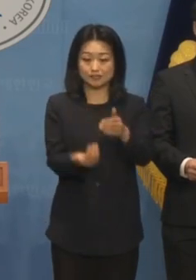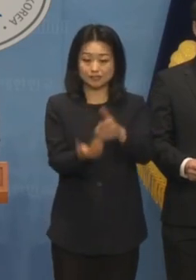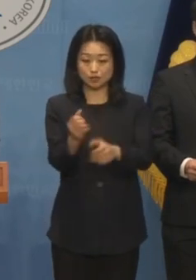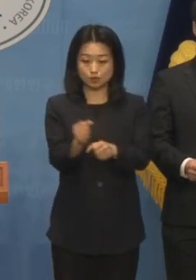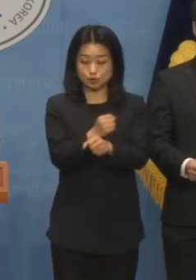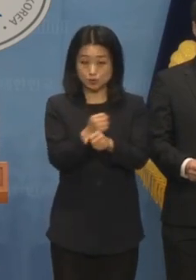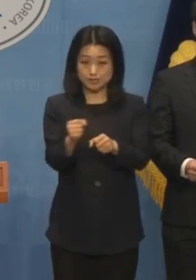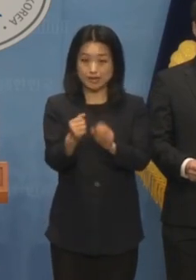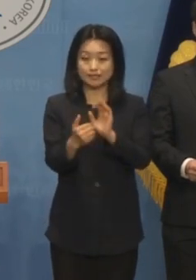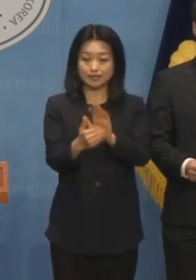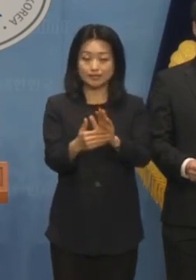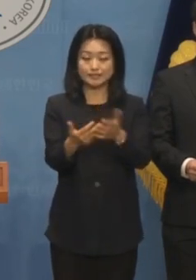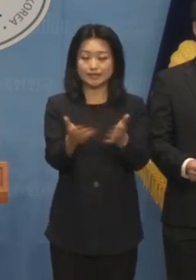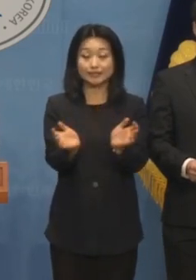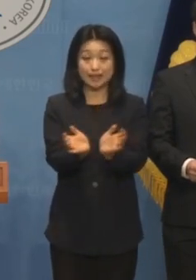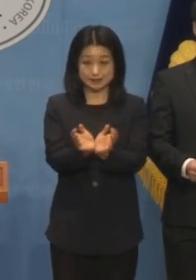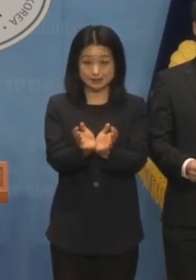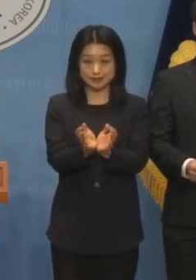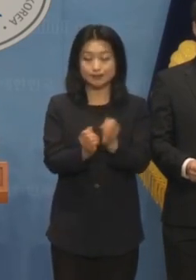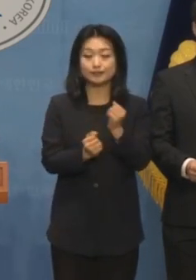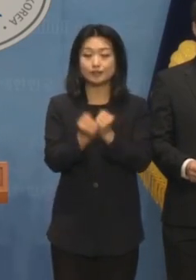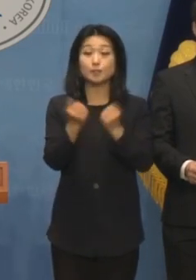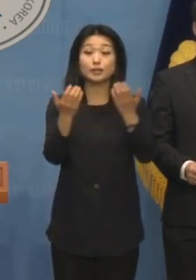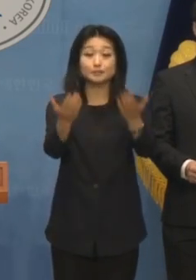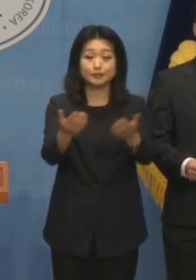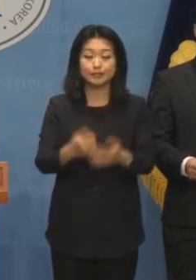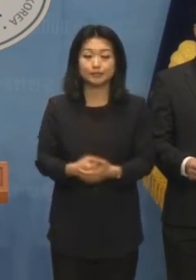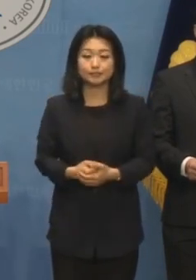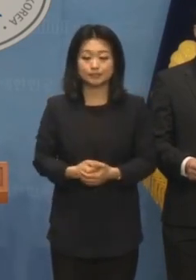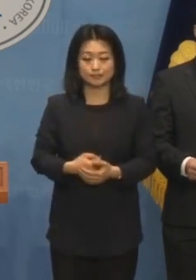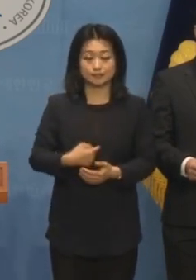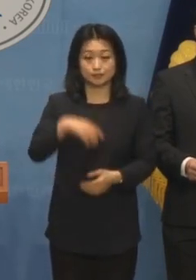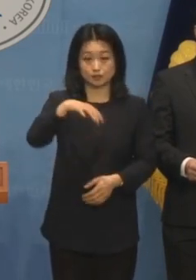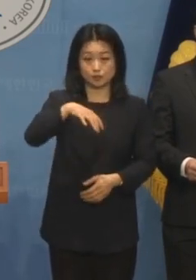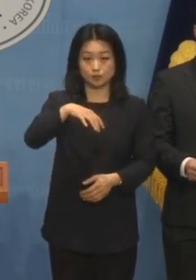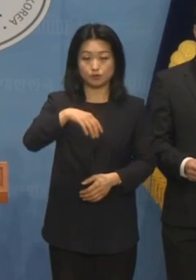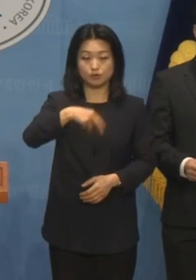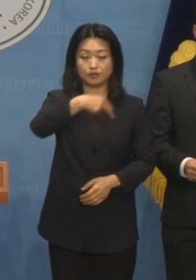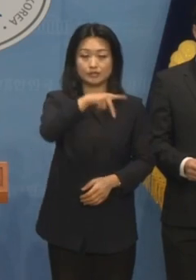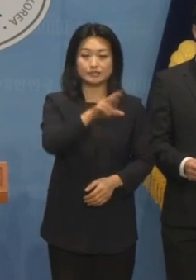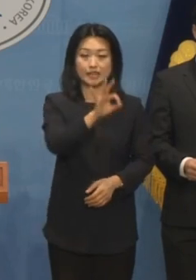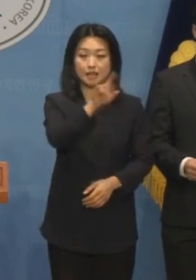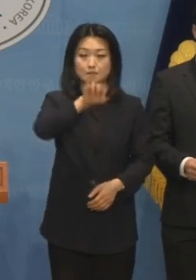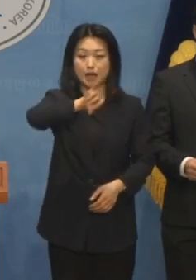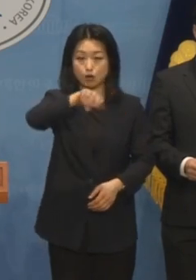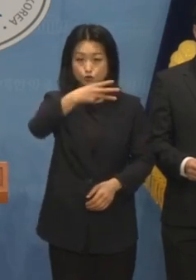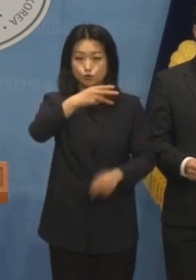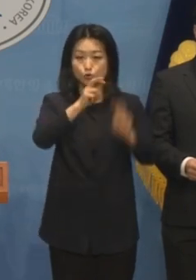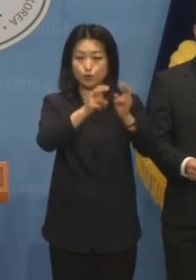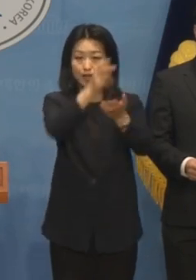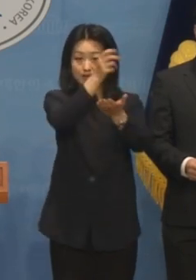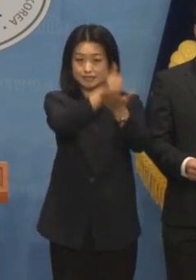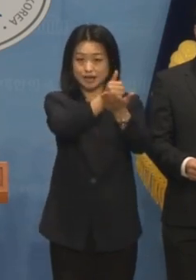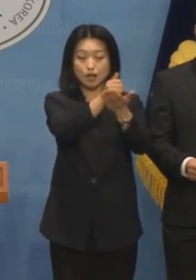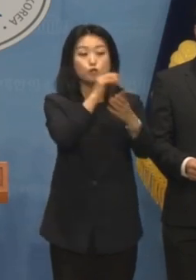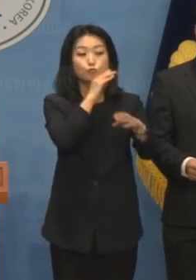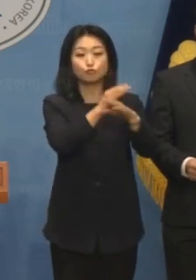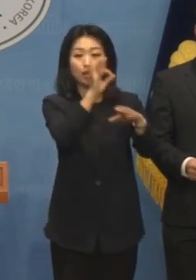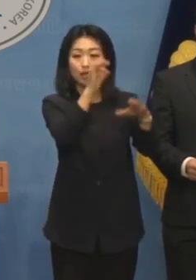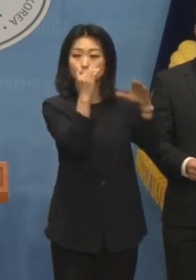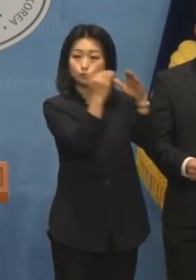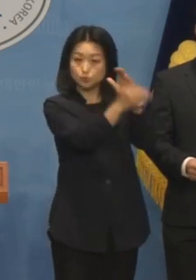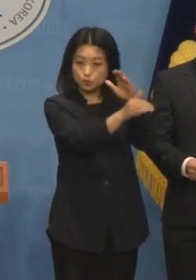조작 특별대책단입니다. 대책단은 쌍방울 전 회장 김성태의 대북 송금